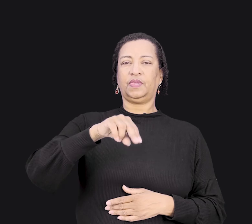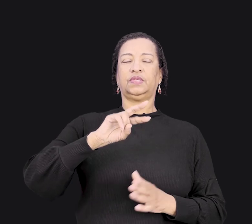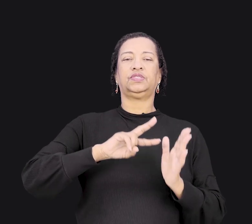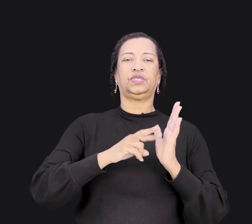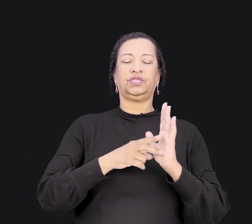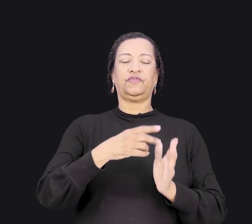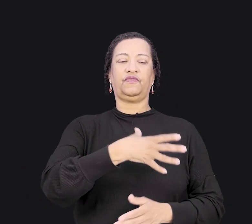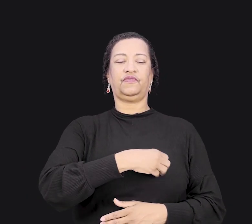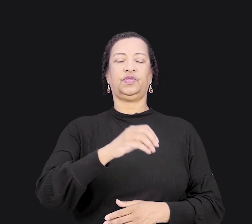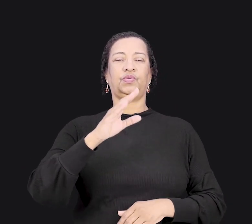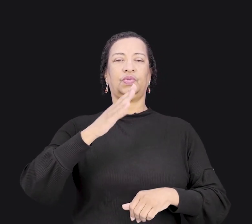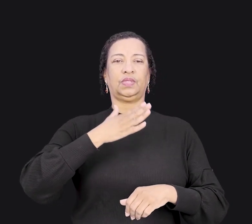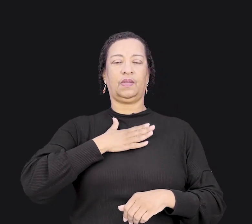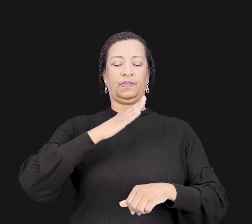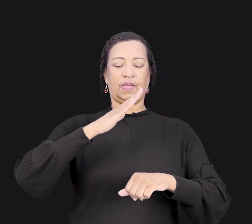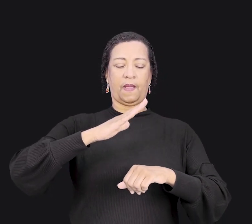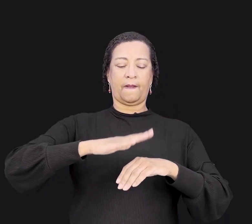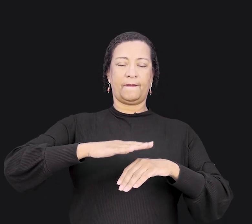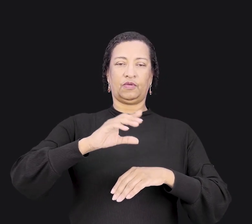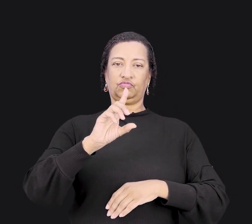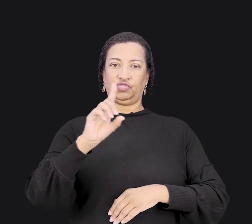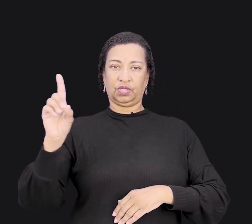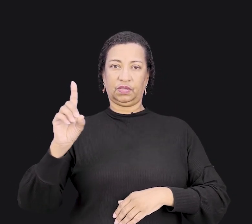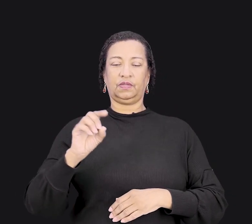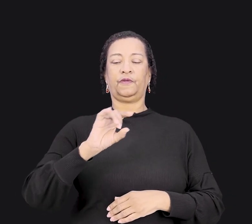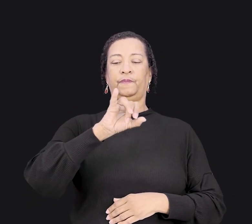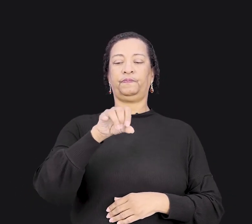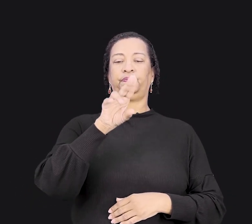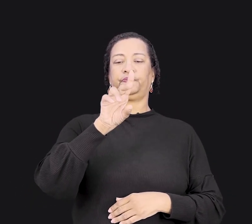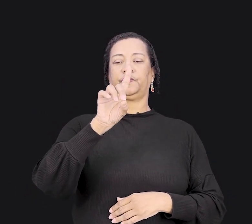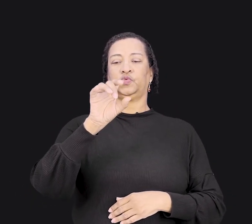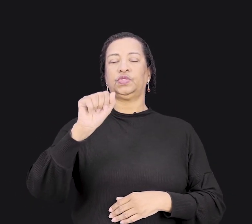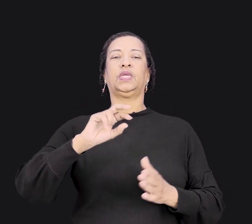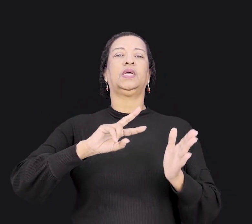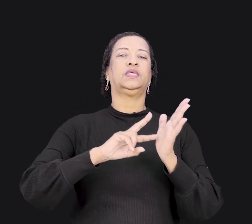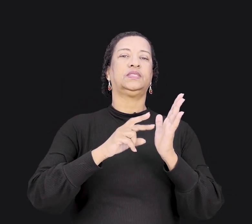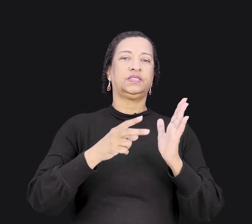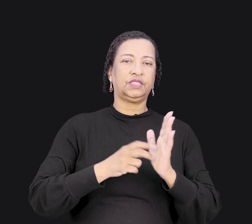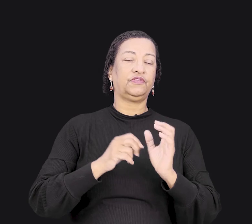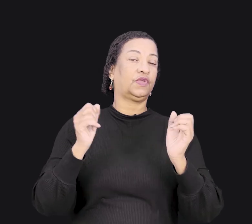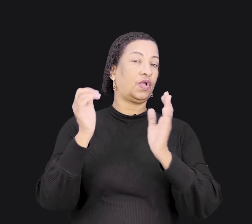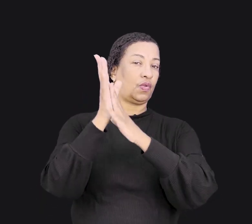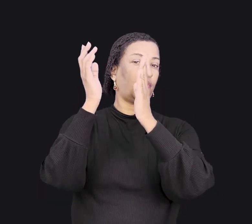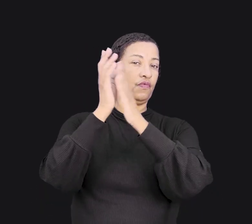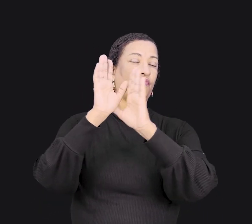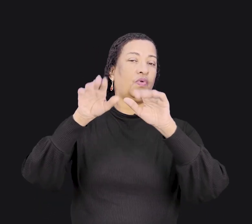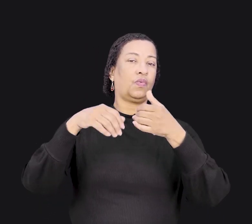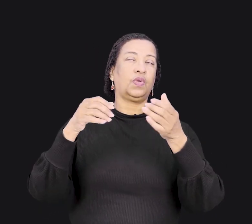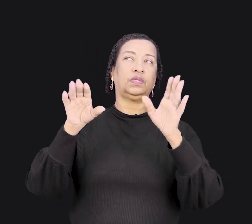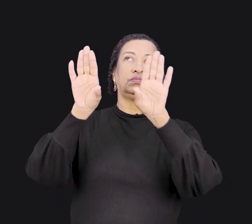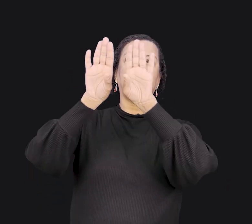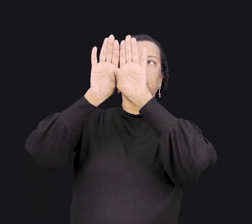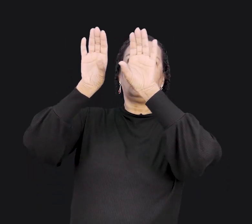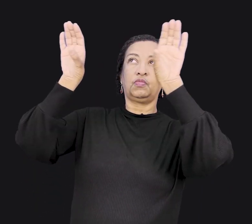Judá significa louvor. Por isso, quando a porta do céu se abriu, na linguagem simbólica foi dito